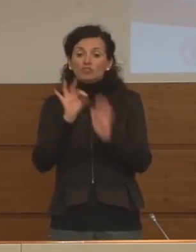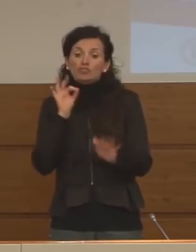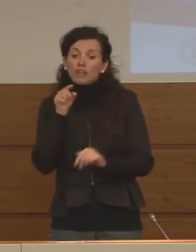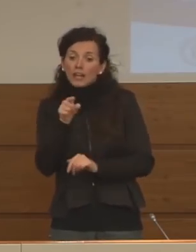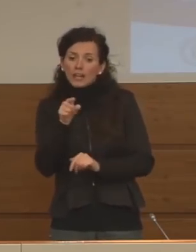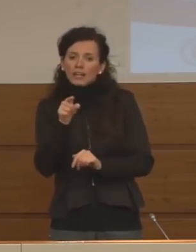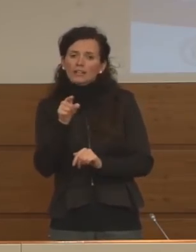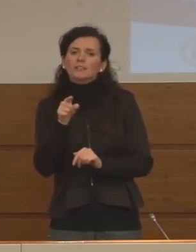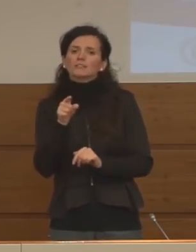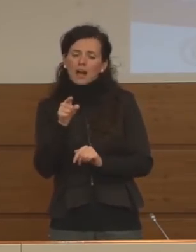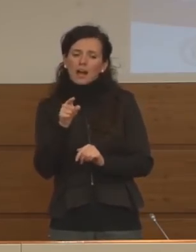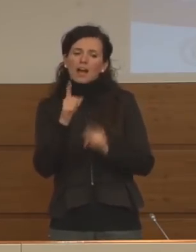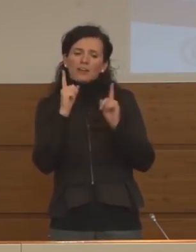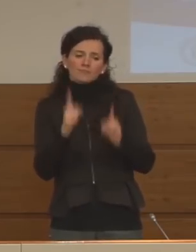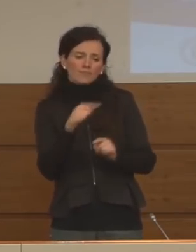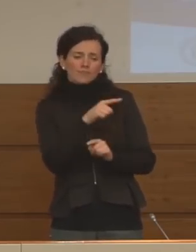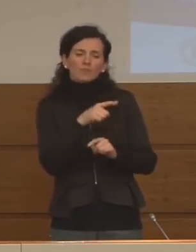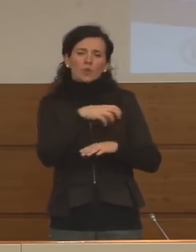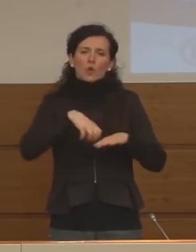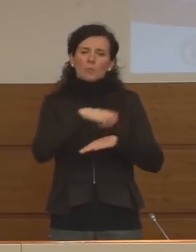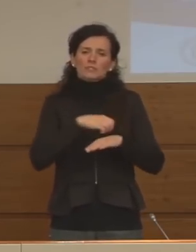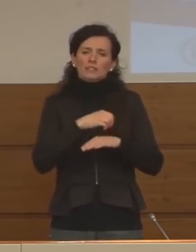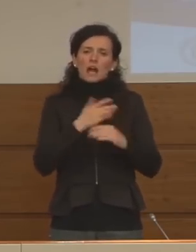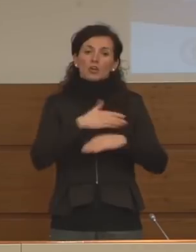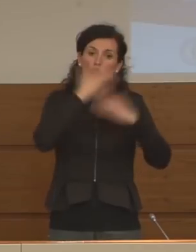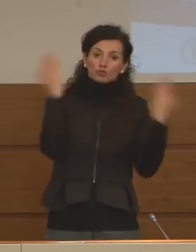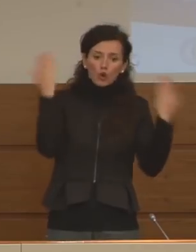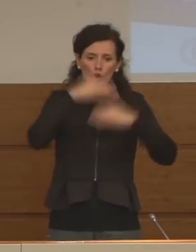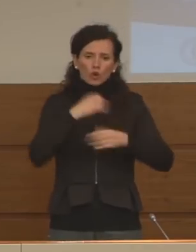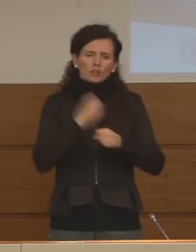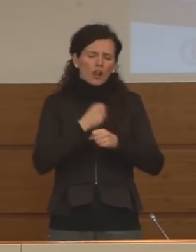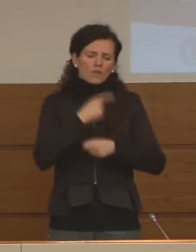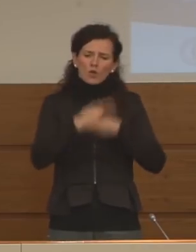commissario della protezione civile giorno e notte fanno